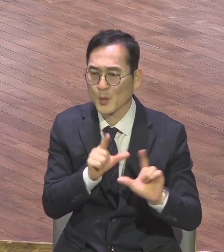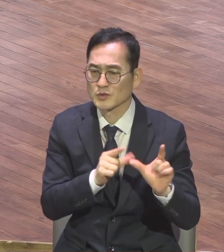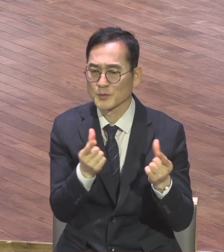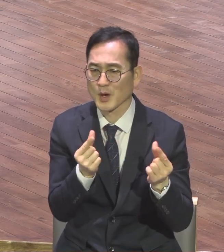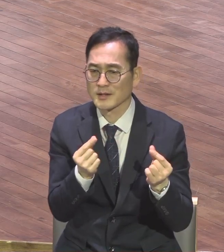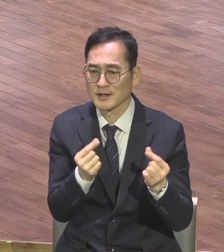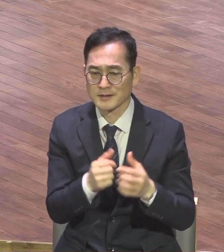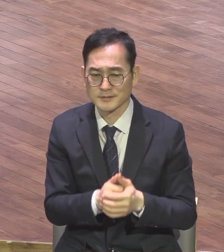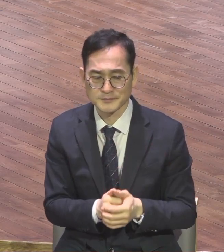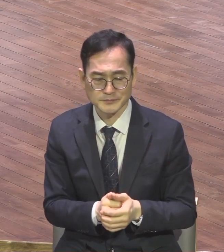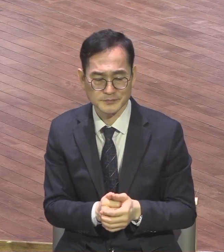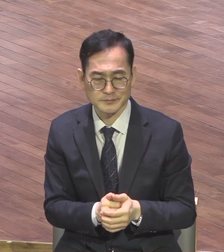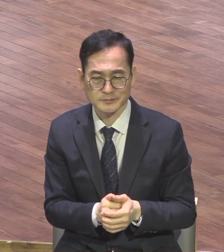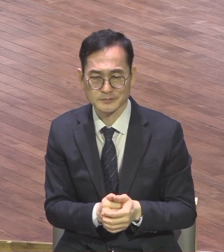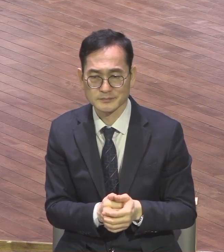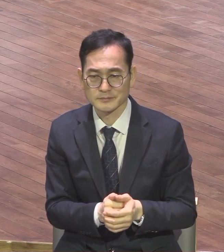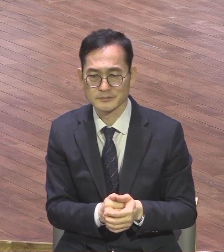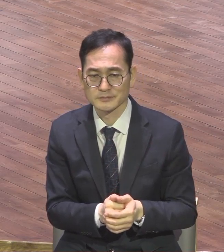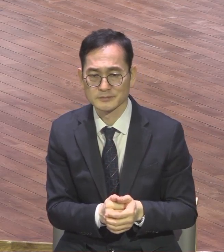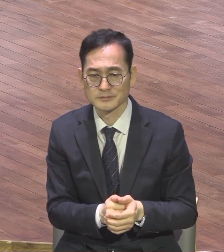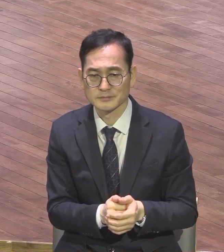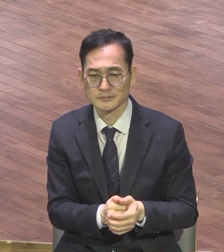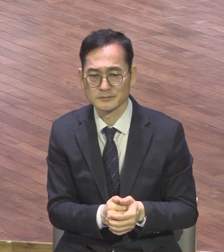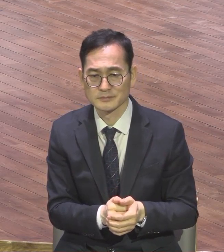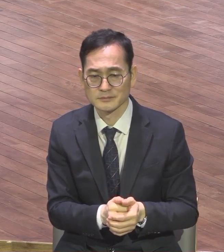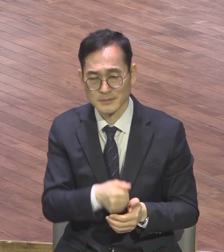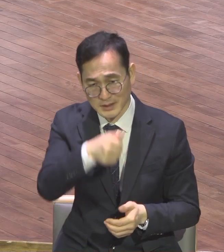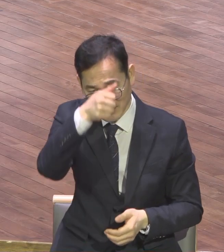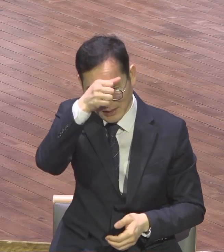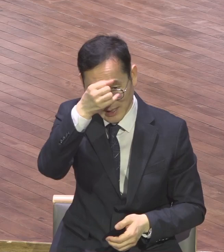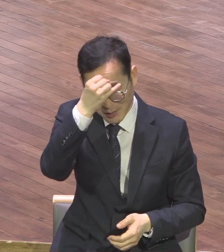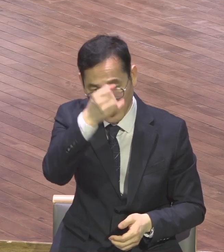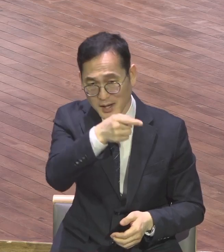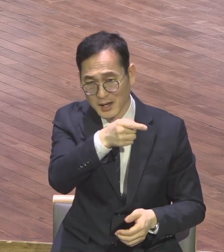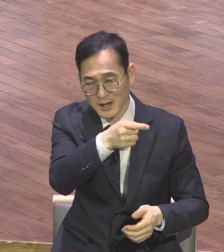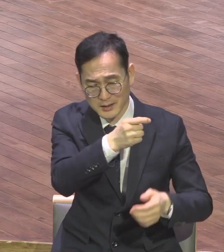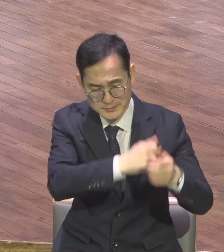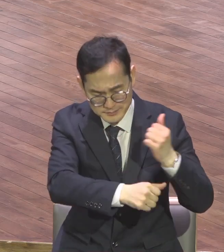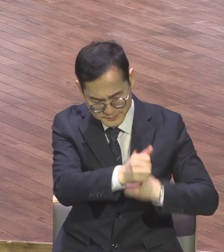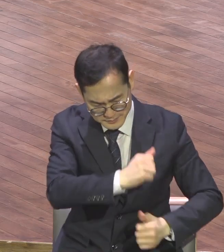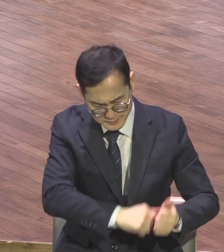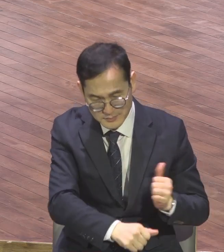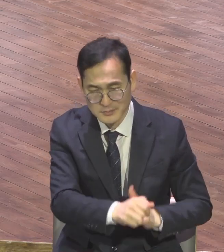인해서 남자의 후손은 한 사람도 빠짐없이 모두 다 12가지 영적 문제에 빠져있어요.